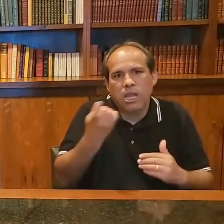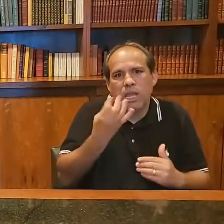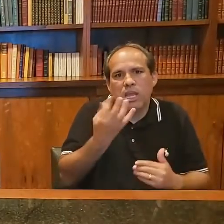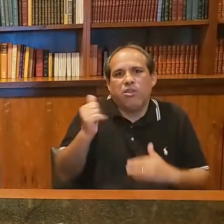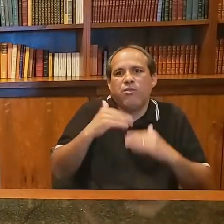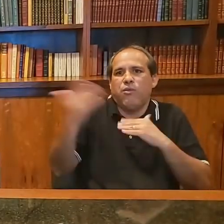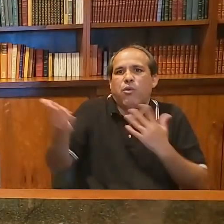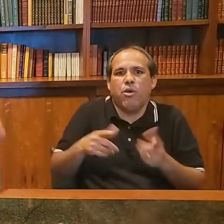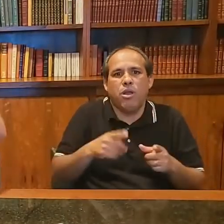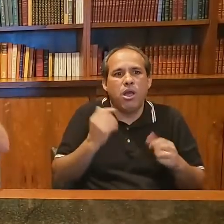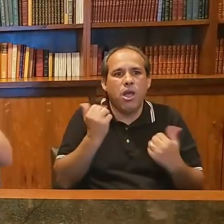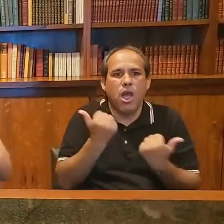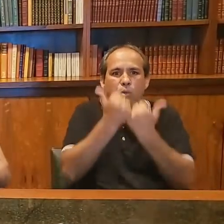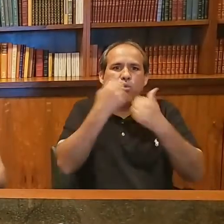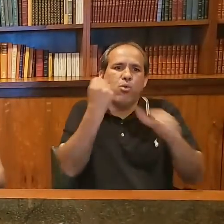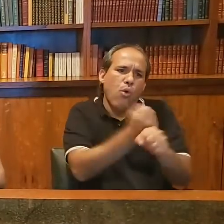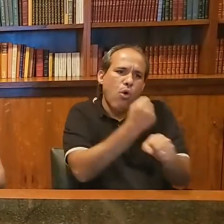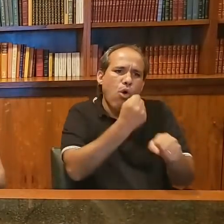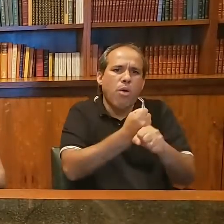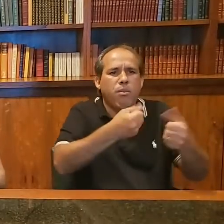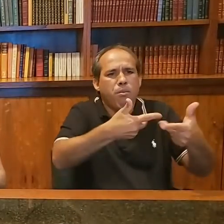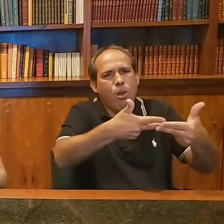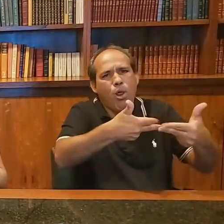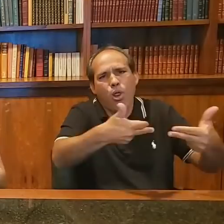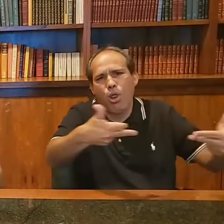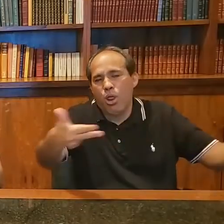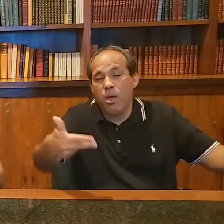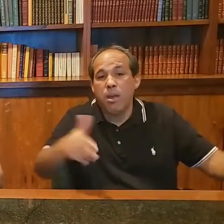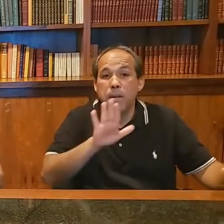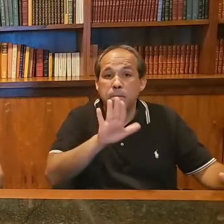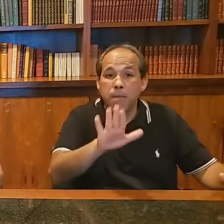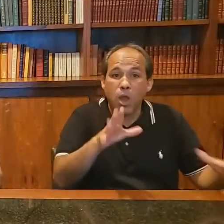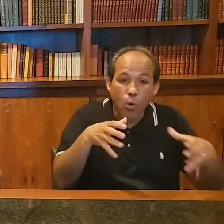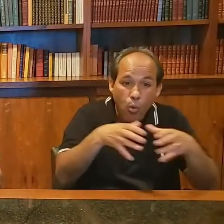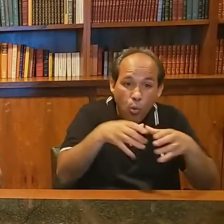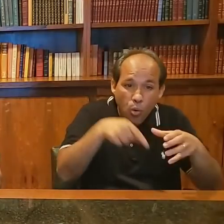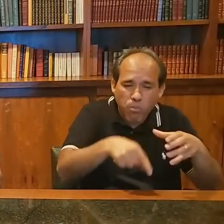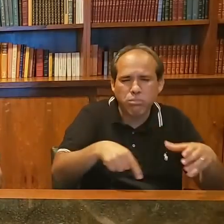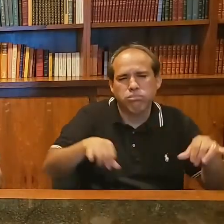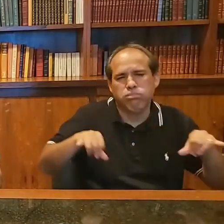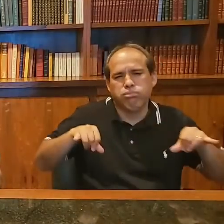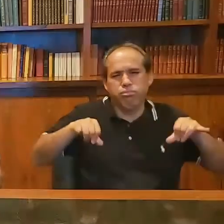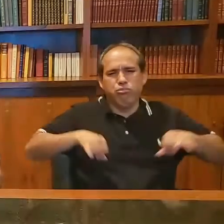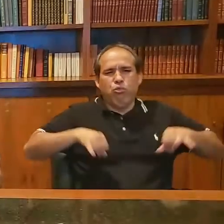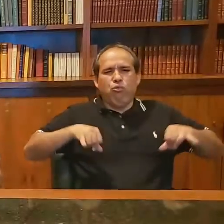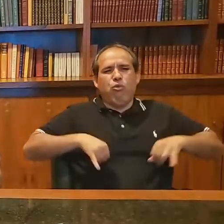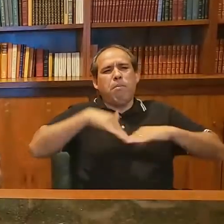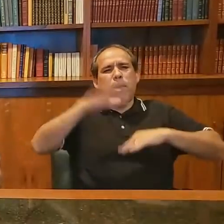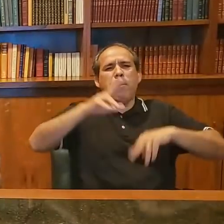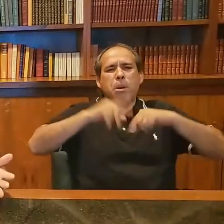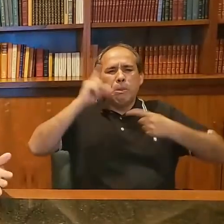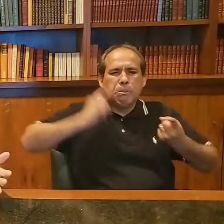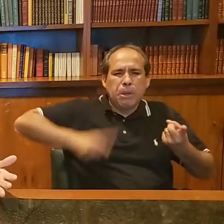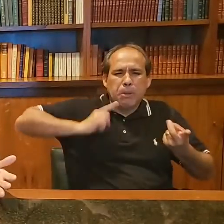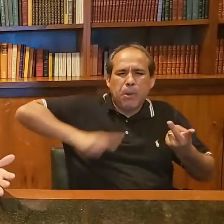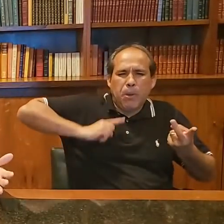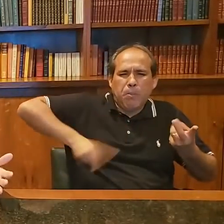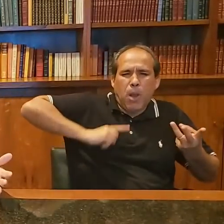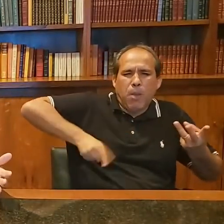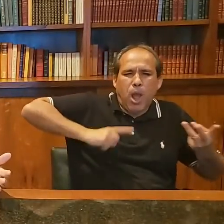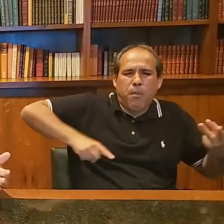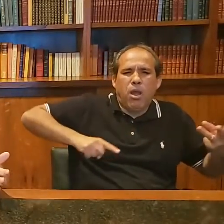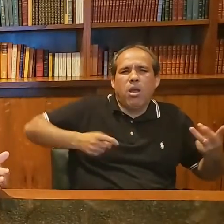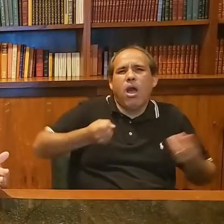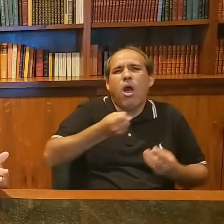ou ajudante de obra, seja o que for. Tá? Agora, esse pessoal sofreu muito com as medidas restritivas por parte de muitos